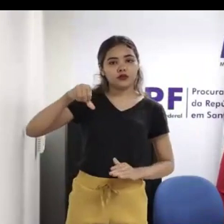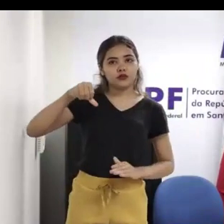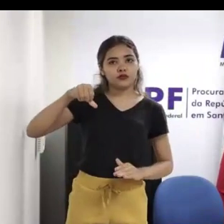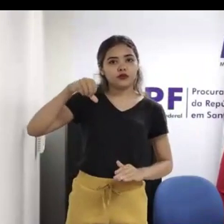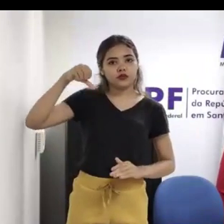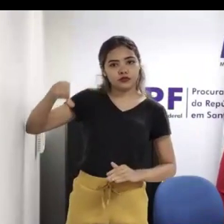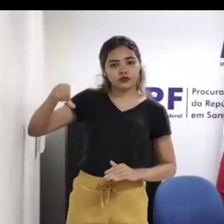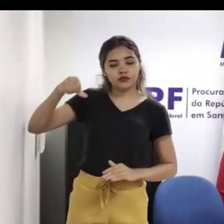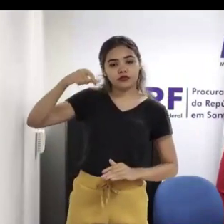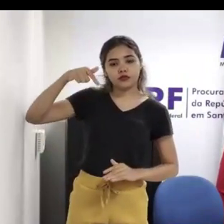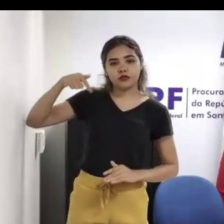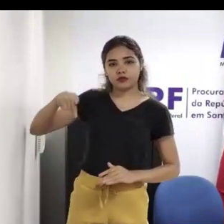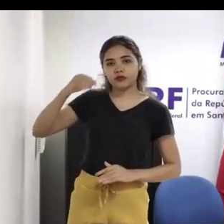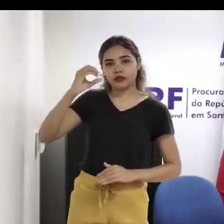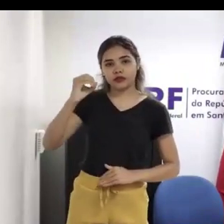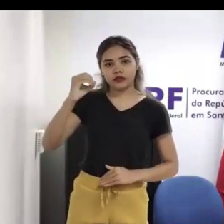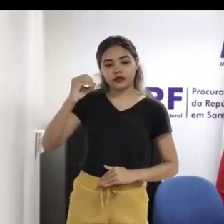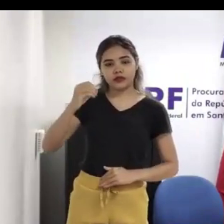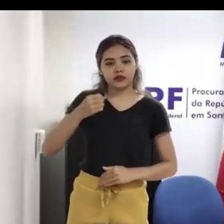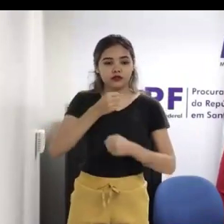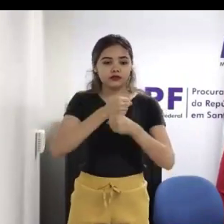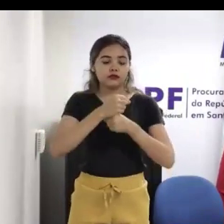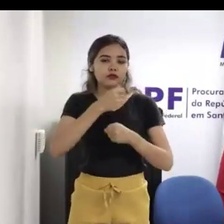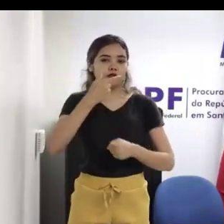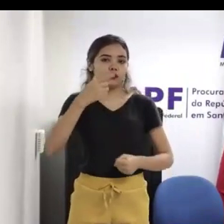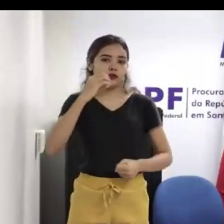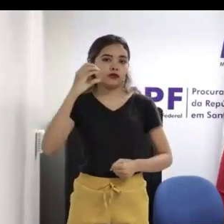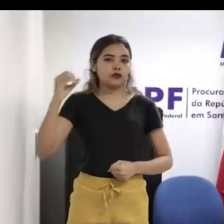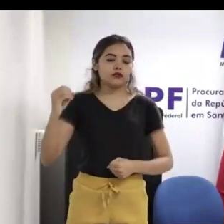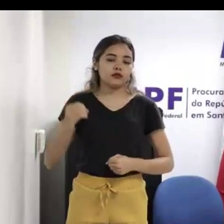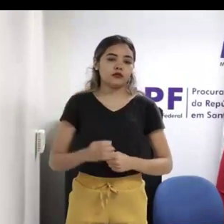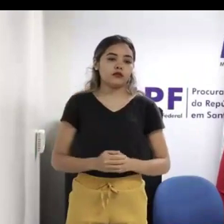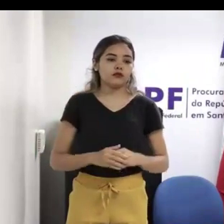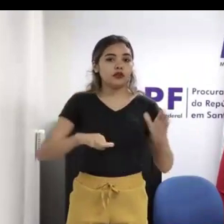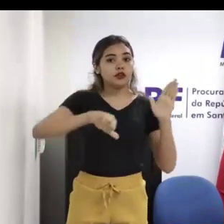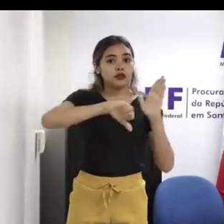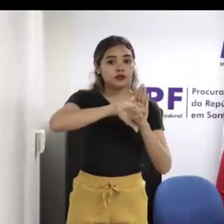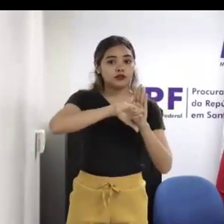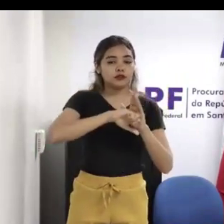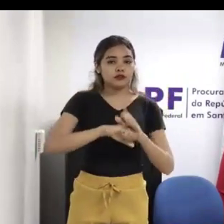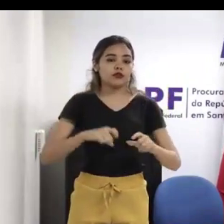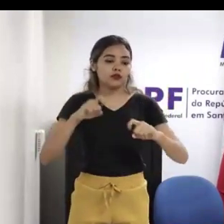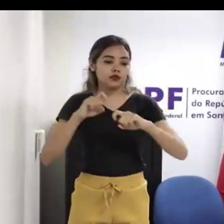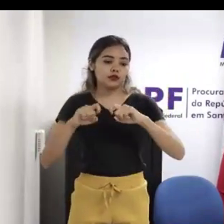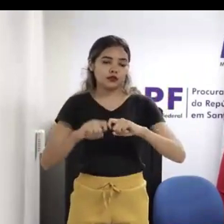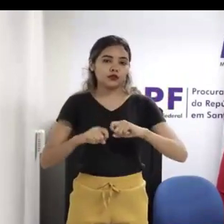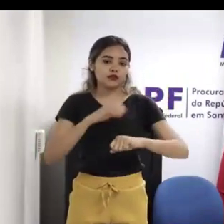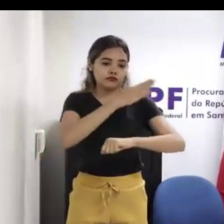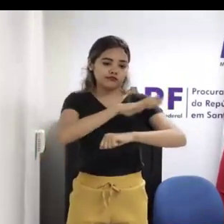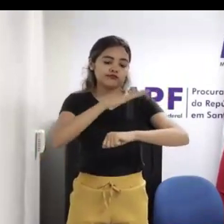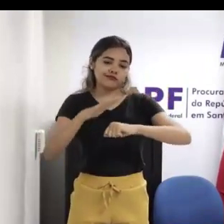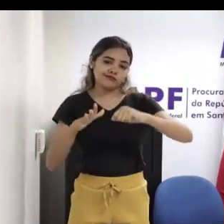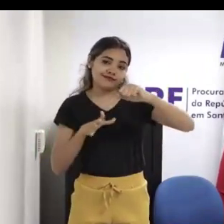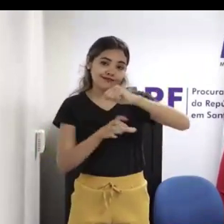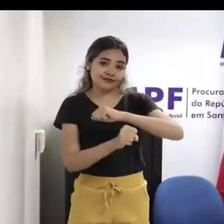17 de maio de 2000 os crimes sexuais contra crianças e adolescentes representam uma grave